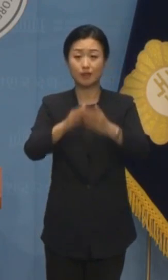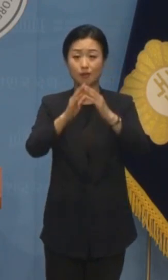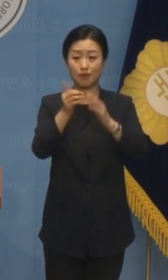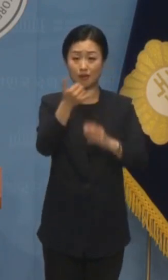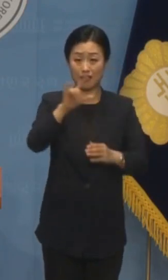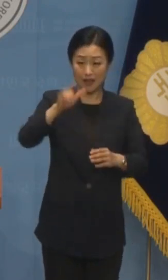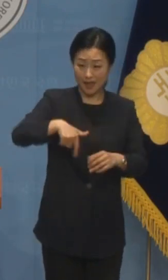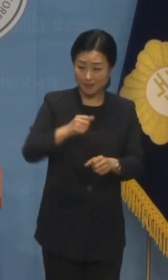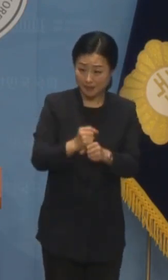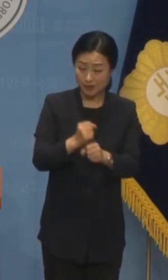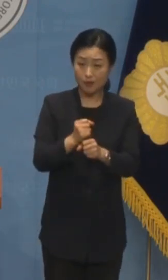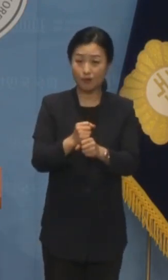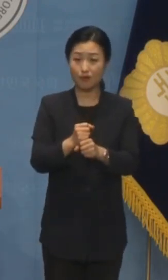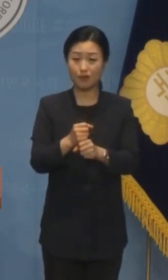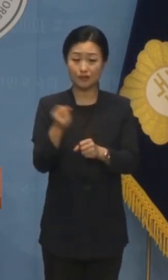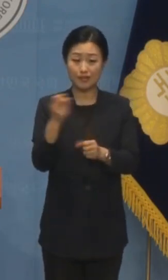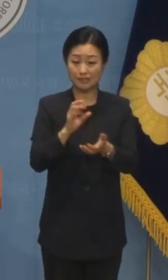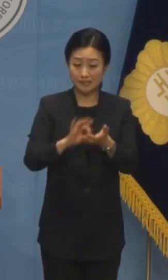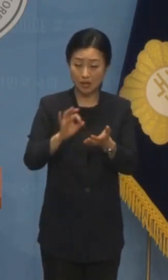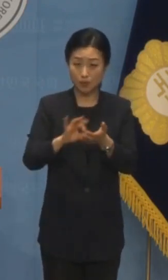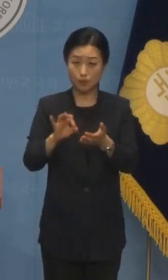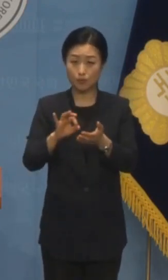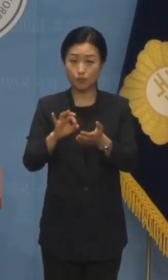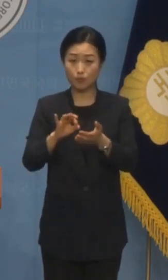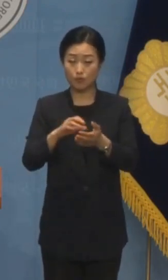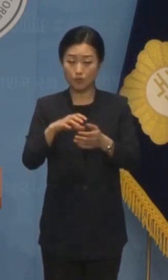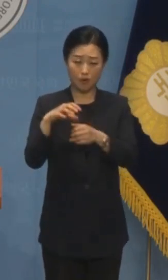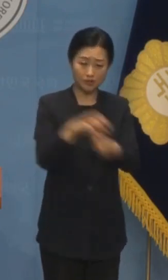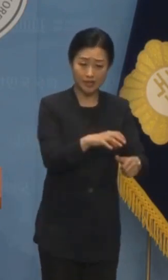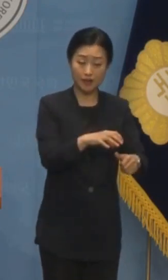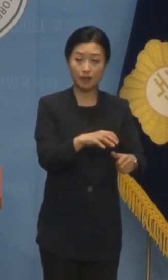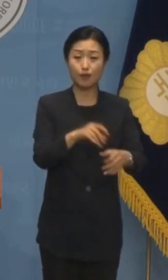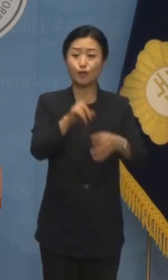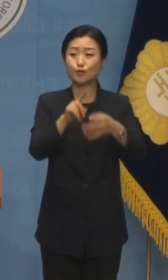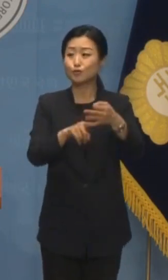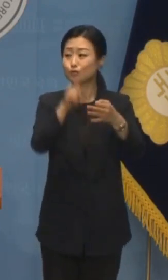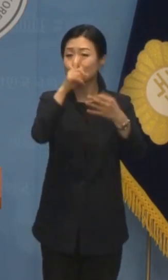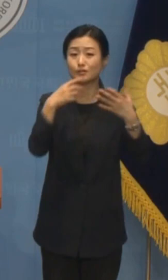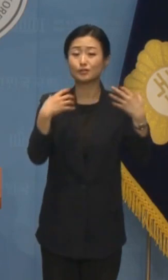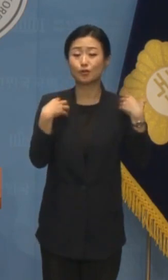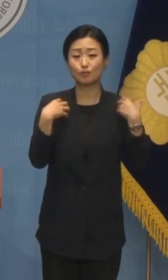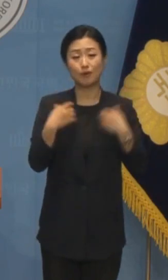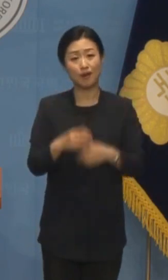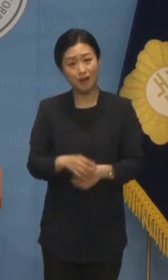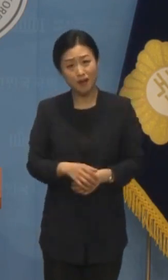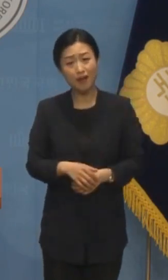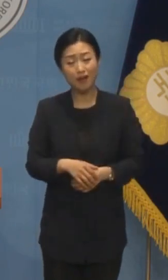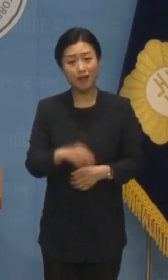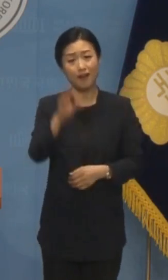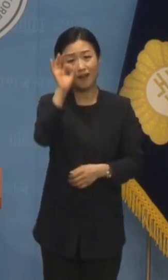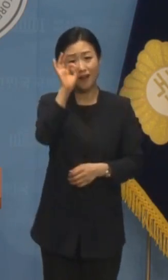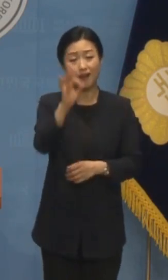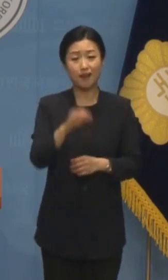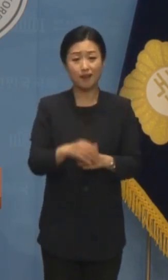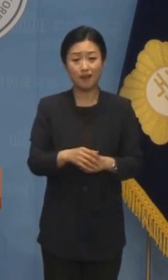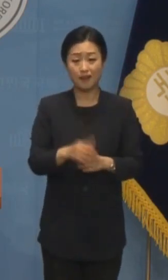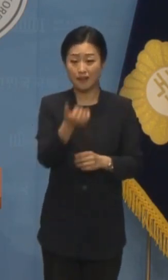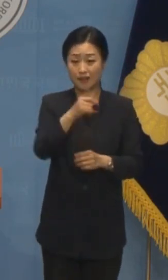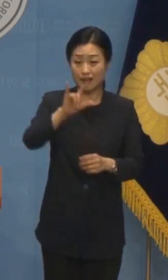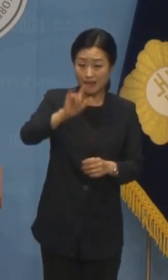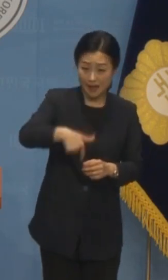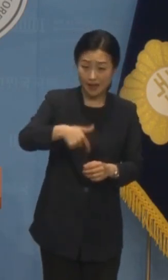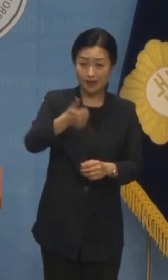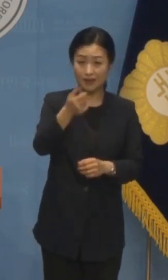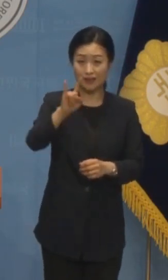숭상하고 재생에너지를 억압하는 숭핵 억제가 윤석열 정부의 국시로 보일 지경입니다. 핵발전의